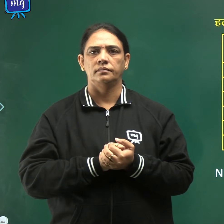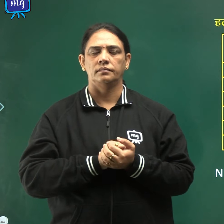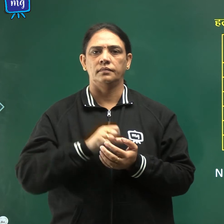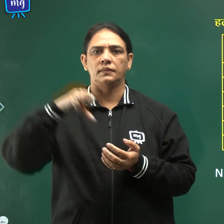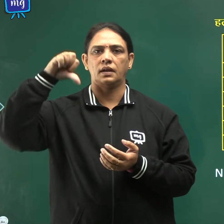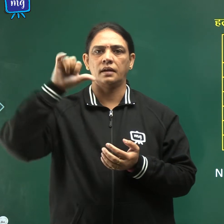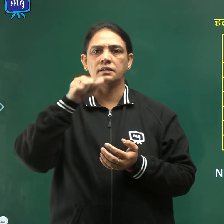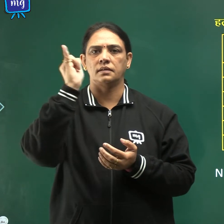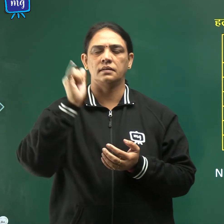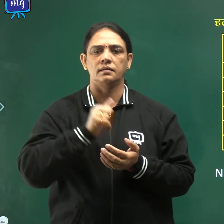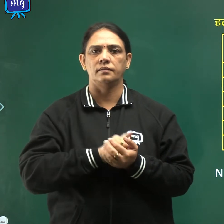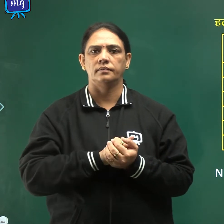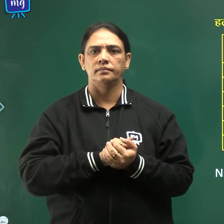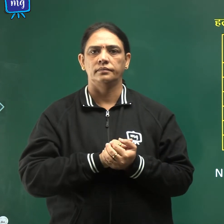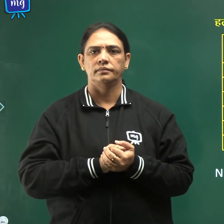96,